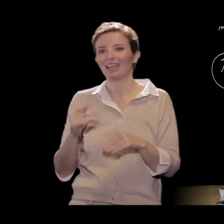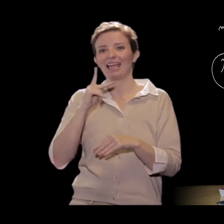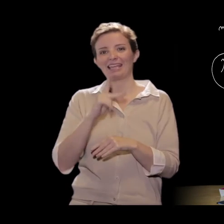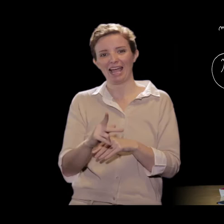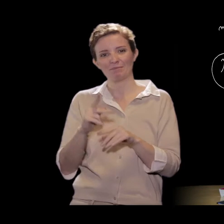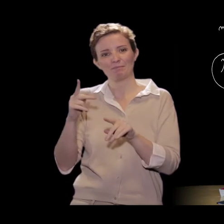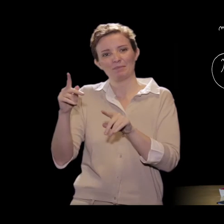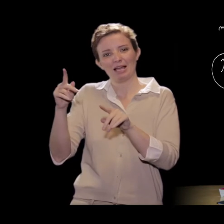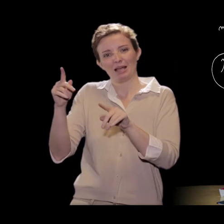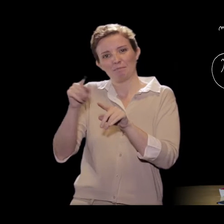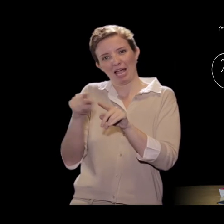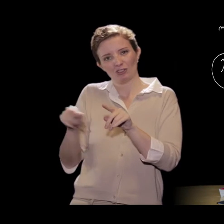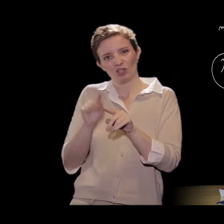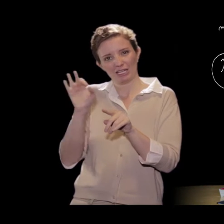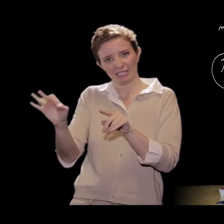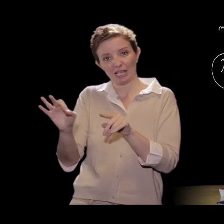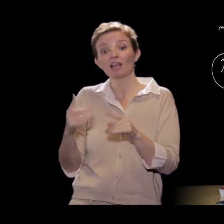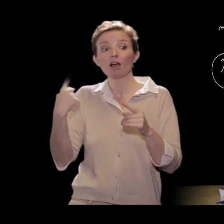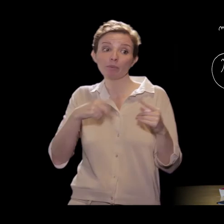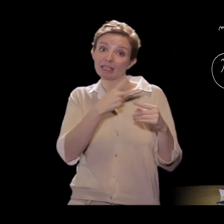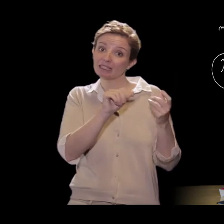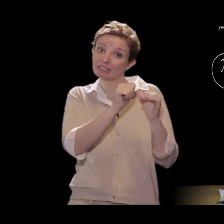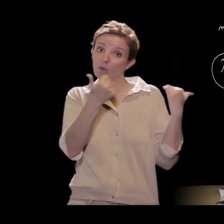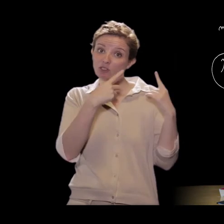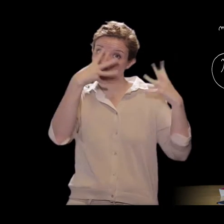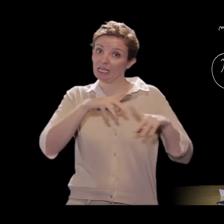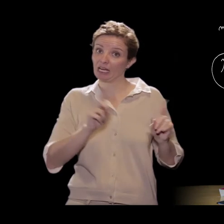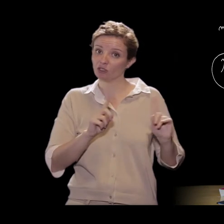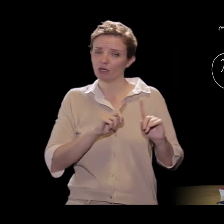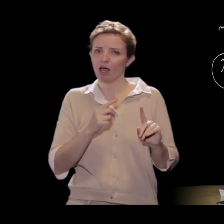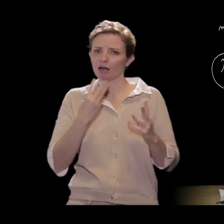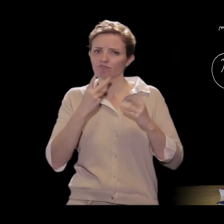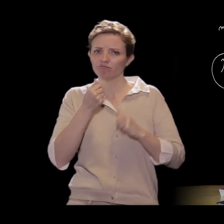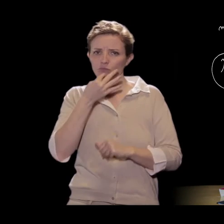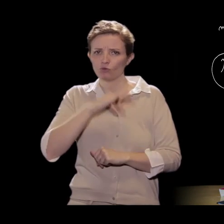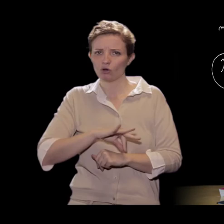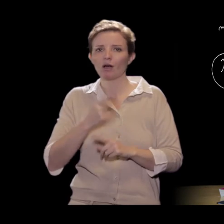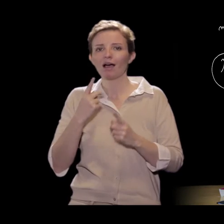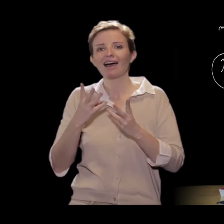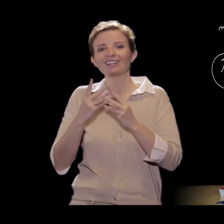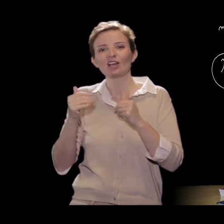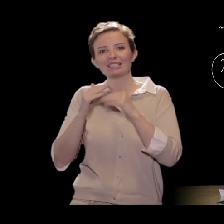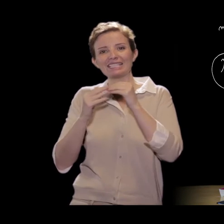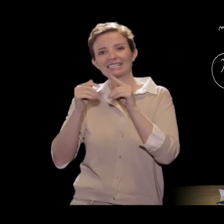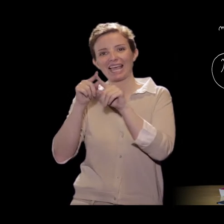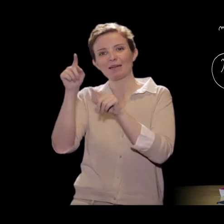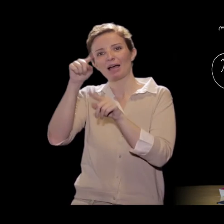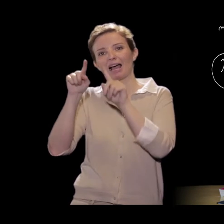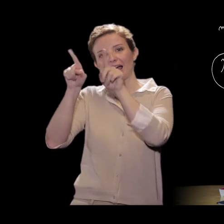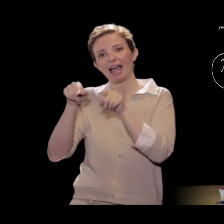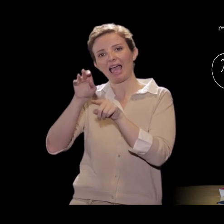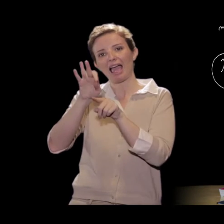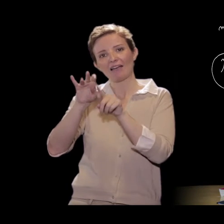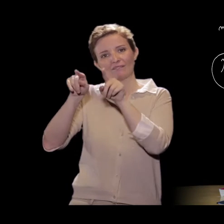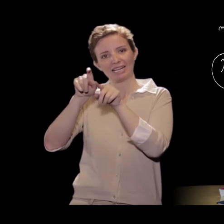0 la nostra disequazione irrazionale si risolve andando a risolvere questo sistema in cui FX deve essere maggiore o